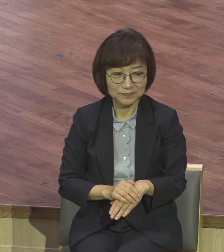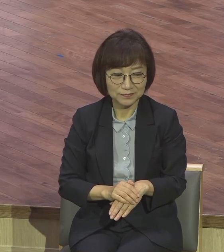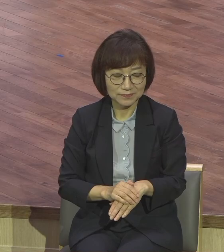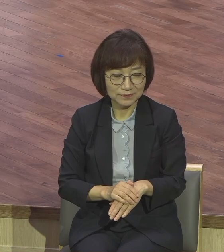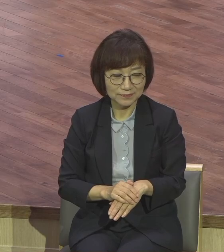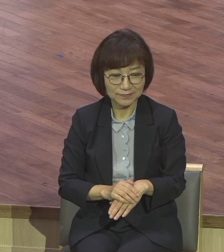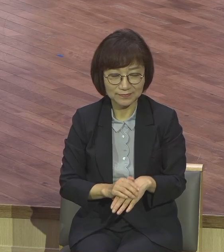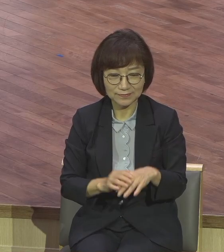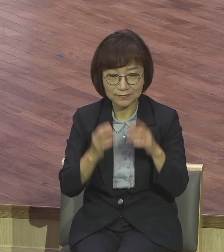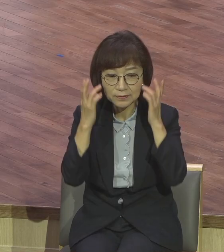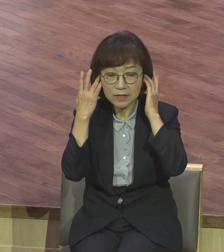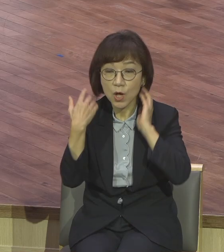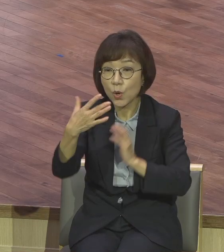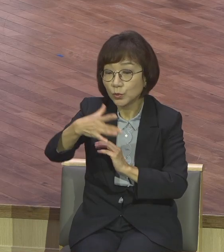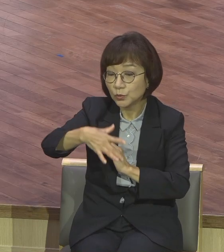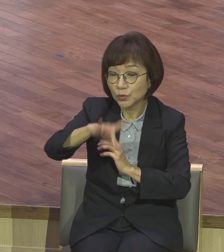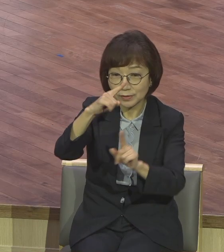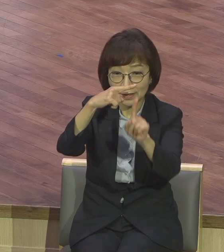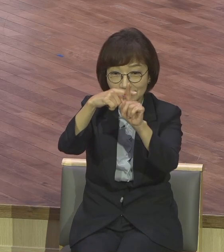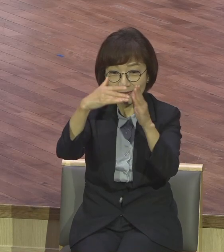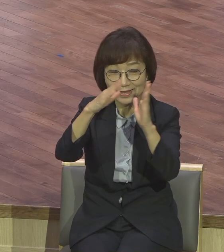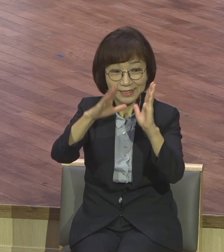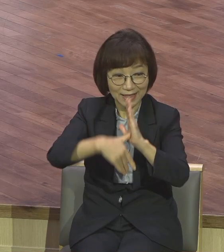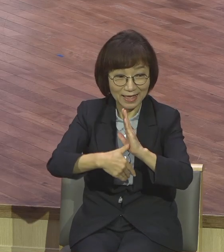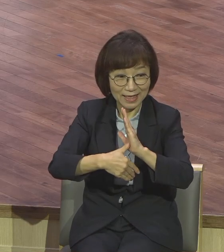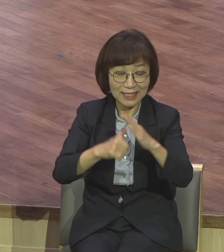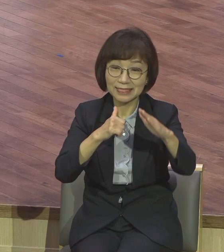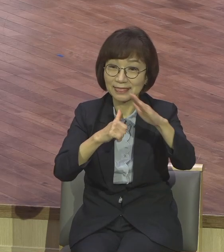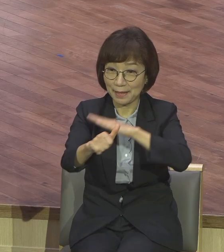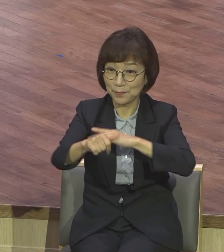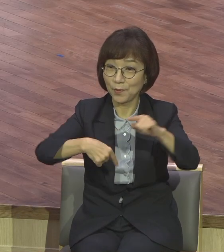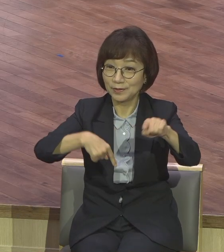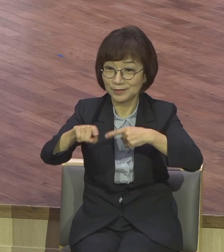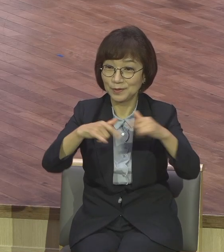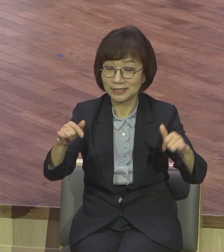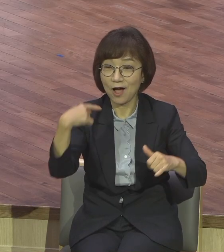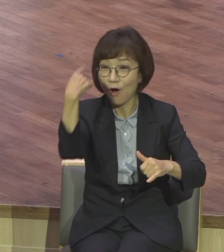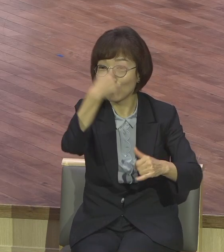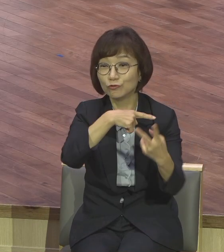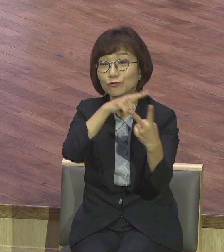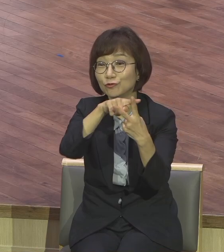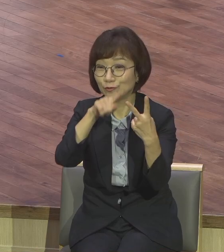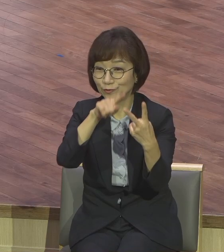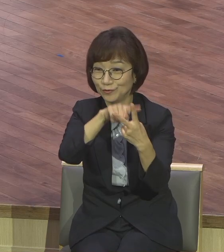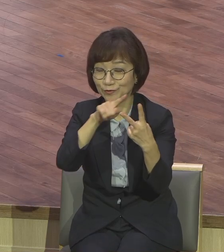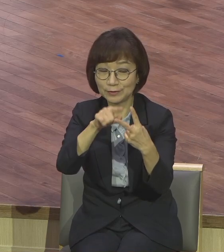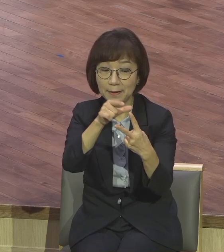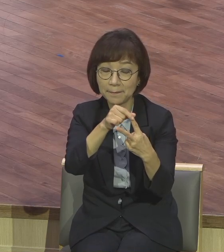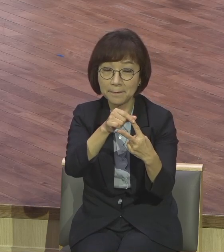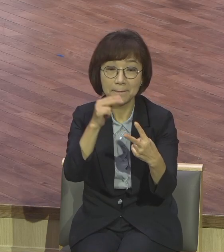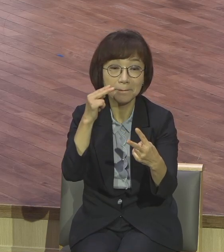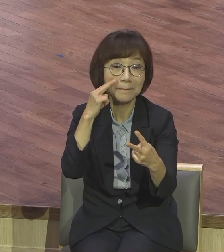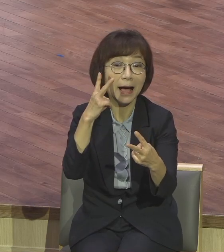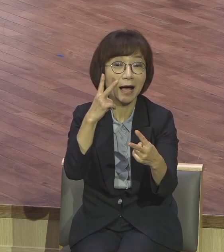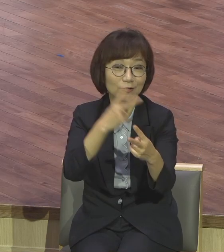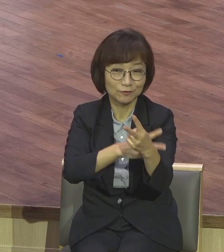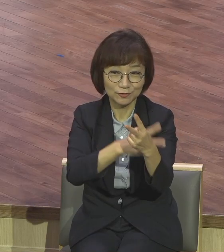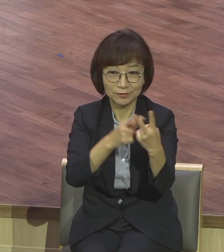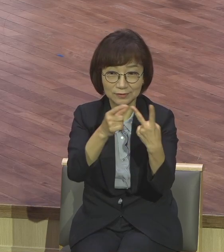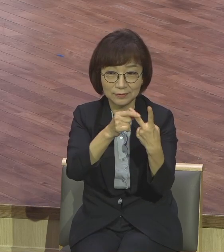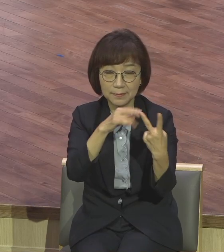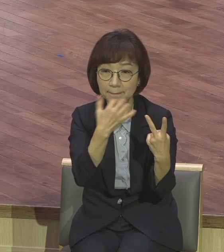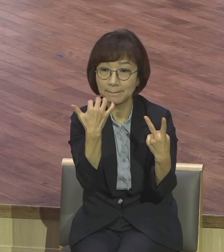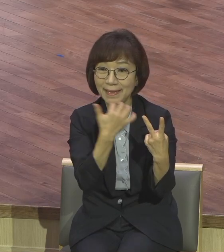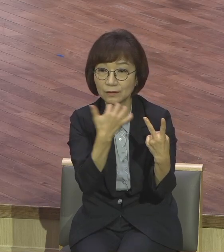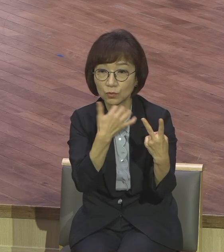유명하냐? 초대교회의 대표적 지도자였던 바울과 베드로의 충돌 사건이에요.